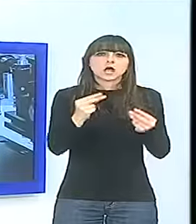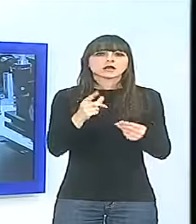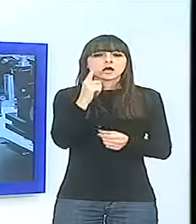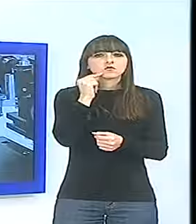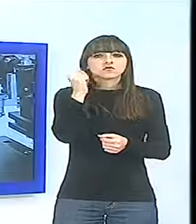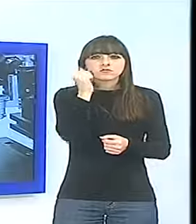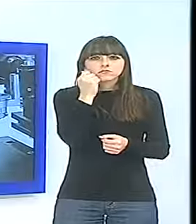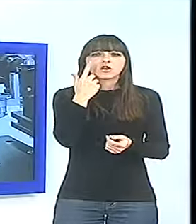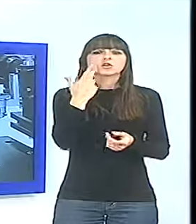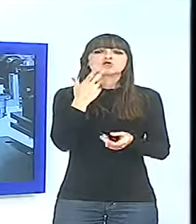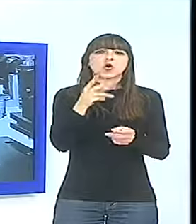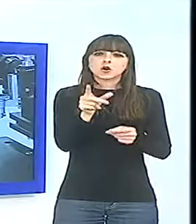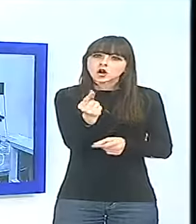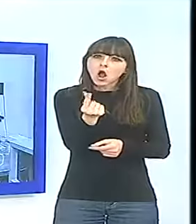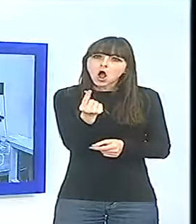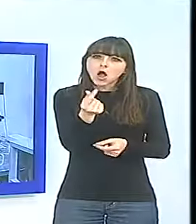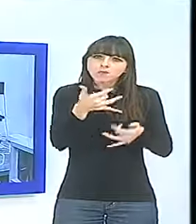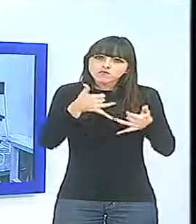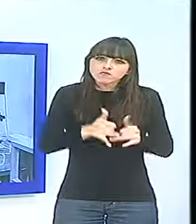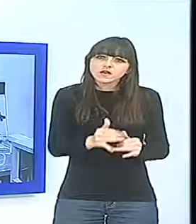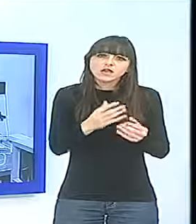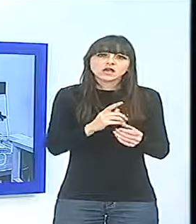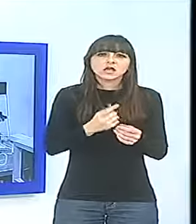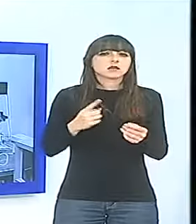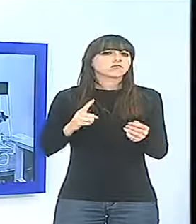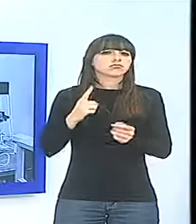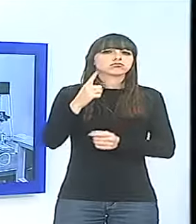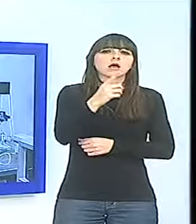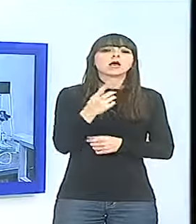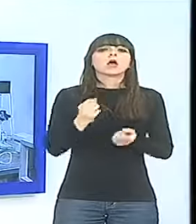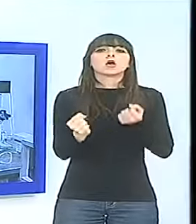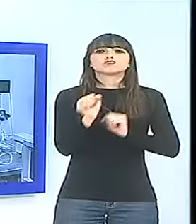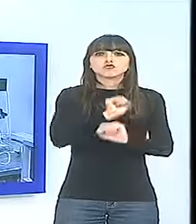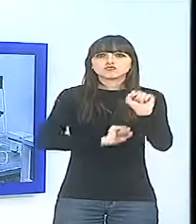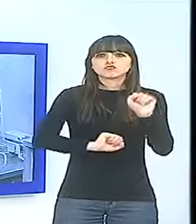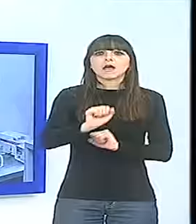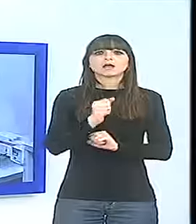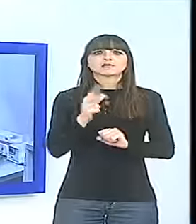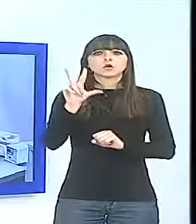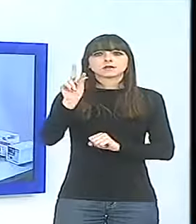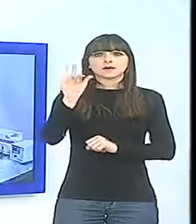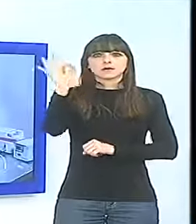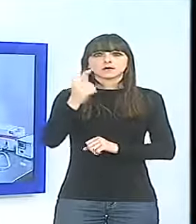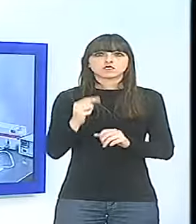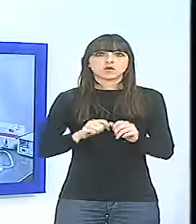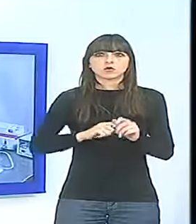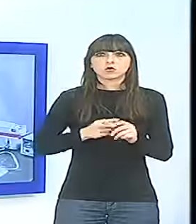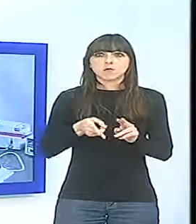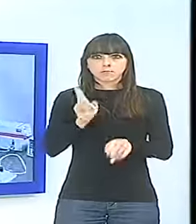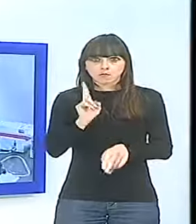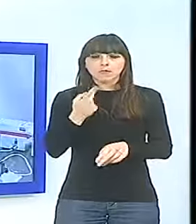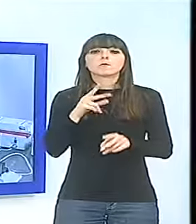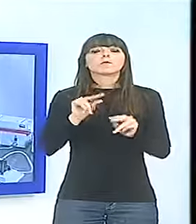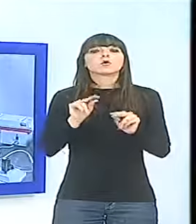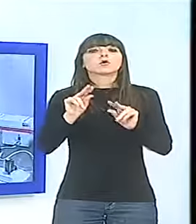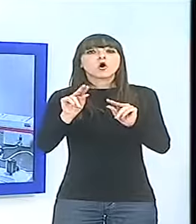1200 coppie ad avere figli con un successo che supera il 30%. Andremo alla scoperta delle novità sul fronte degli impianti